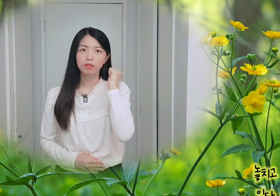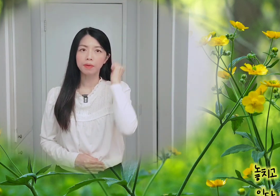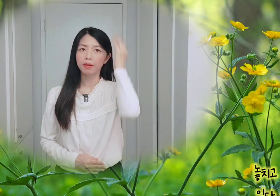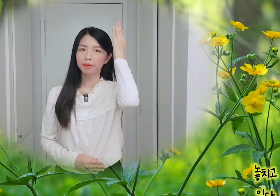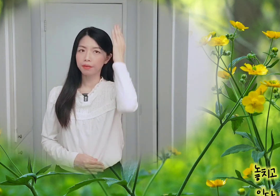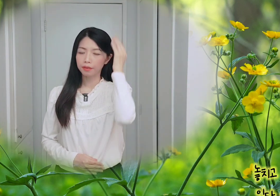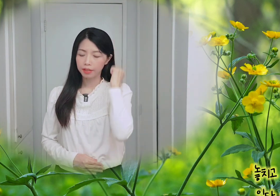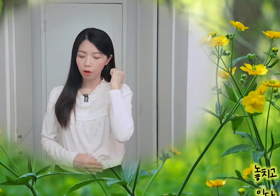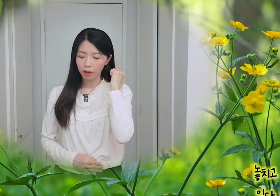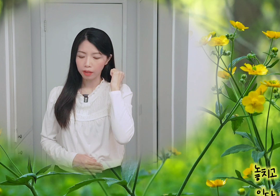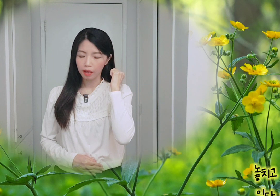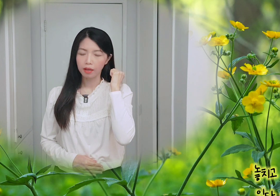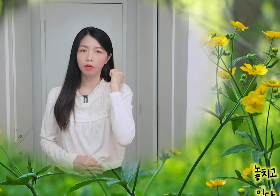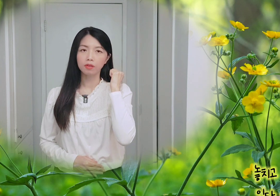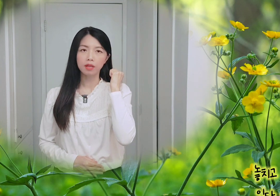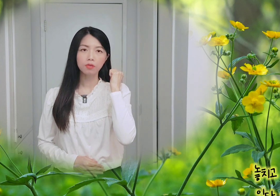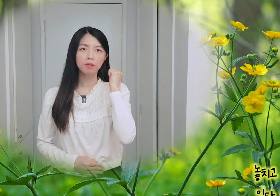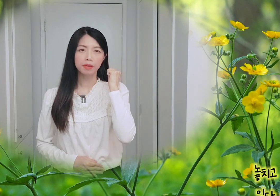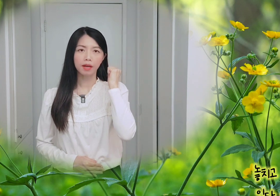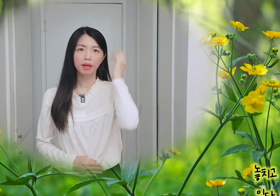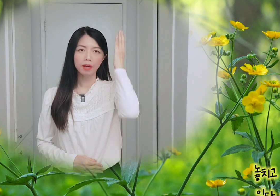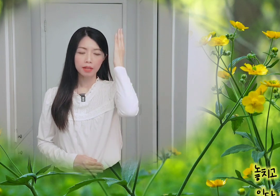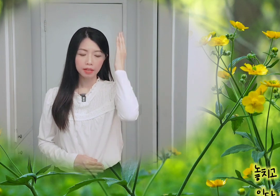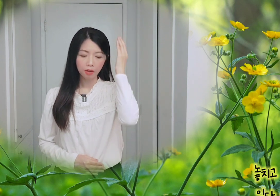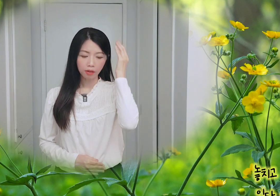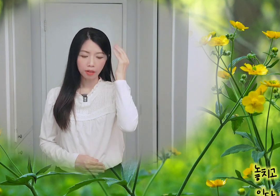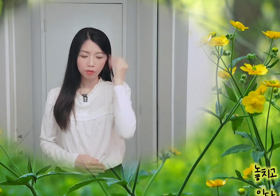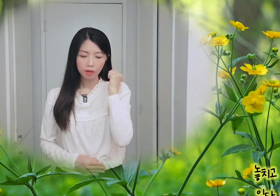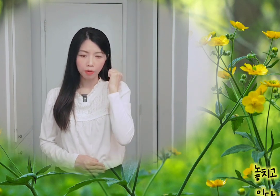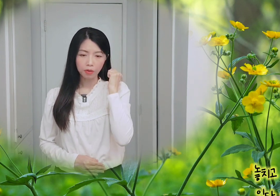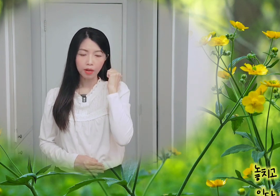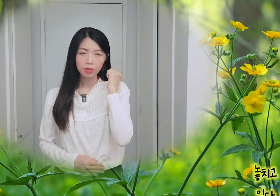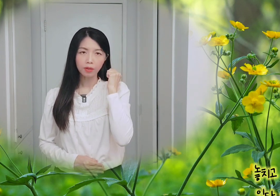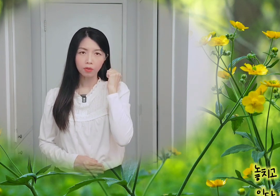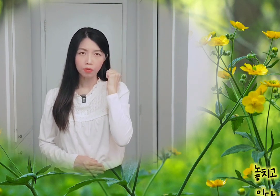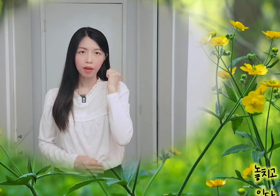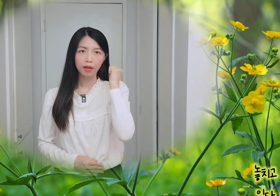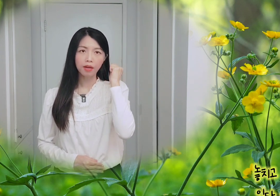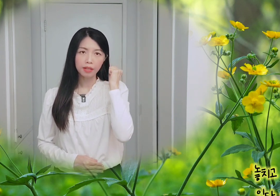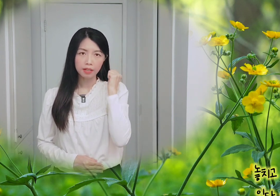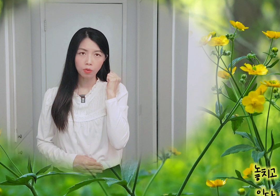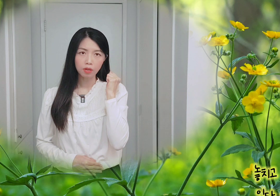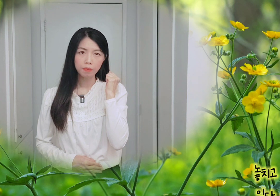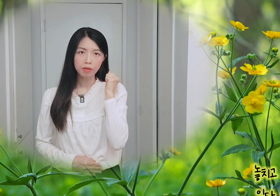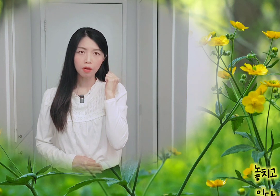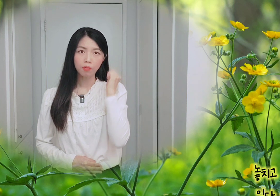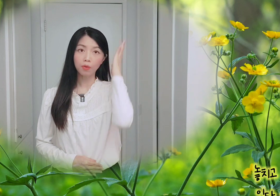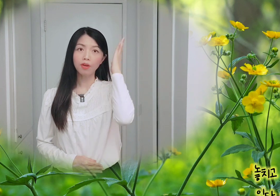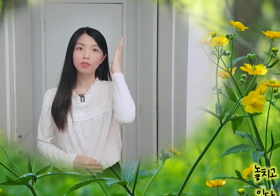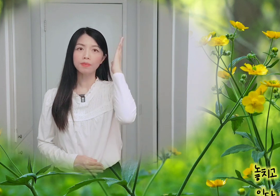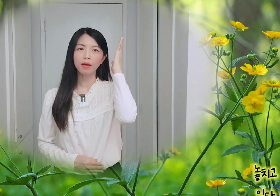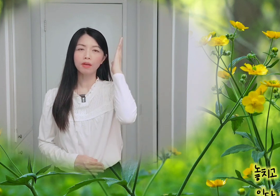주먹을 쥐어주시면 기억하다 이런 뜻의 수어입니다. 이 기억하다 수어를 먼저 하시고 난 후에 다시 손을